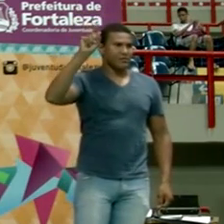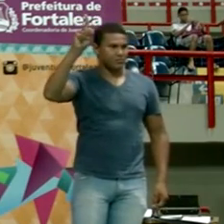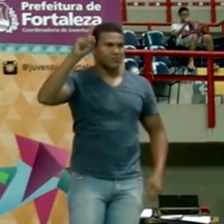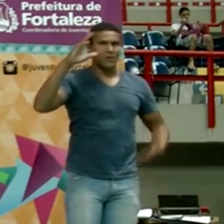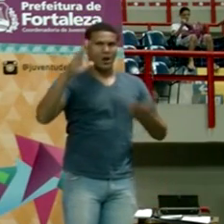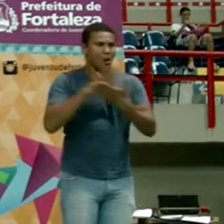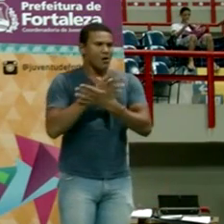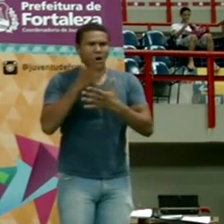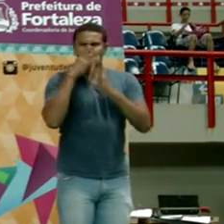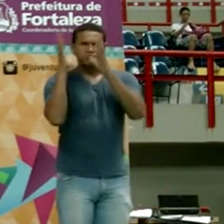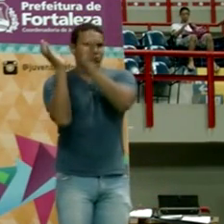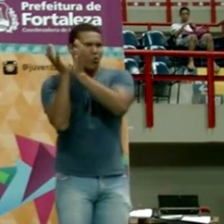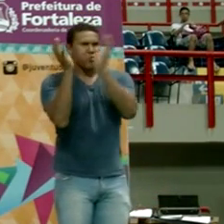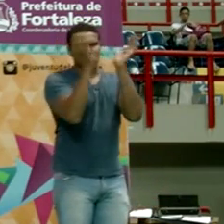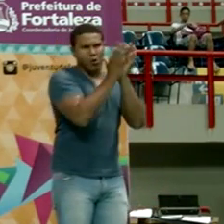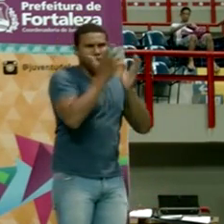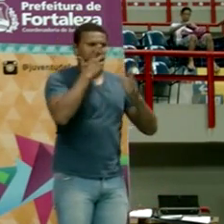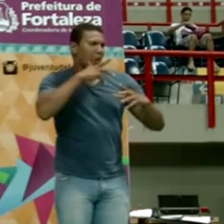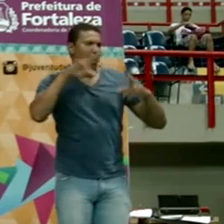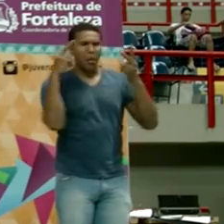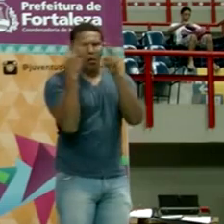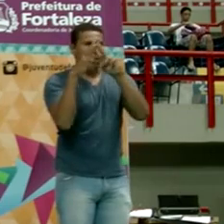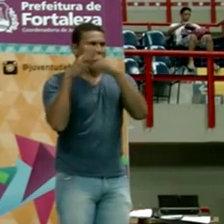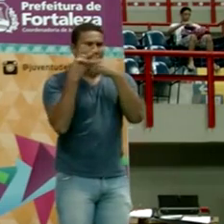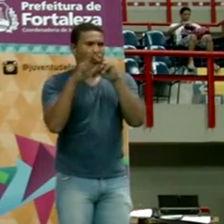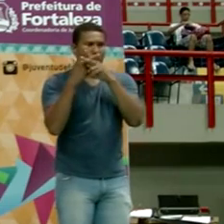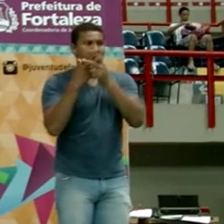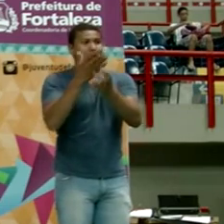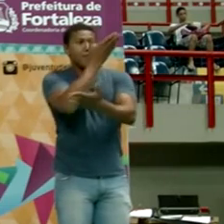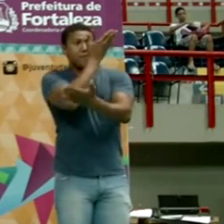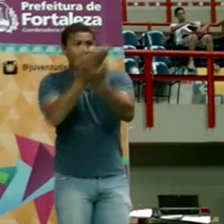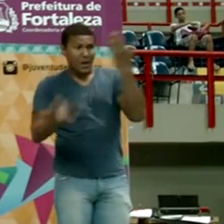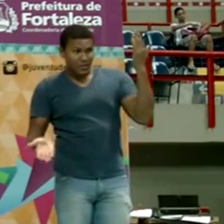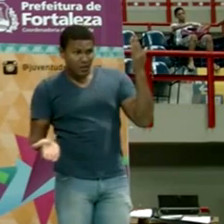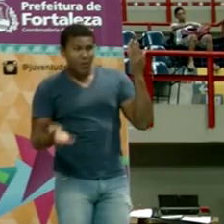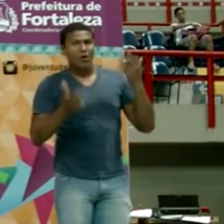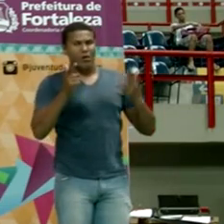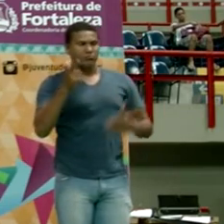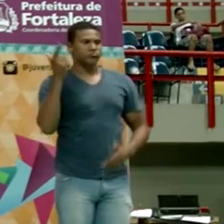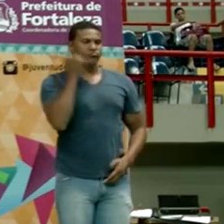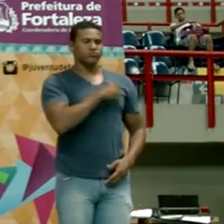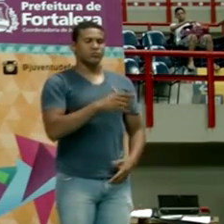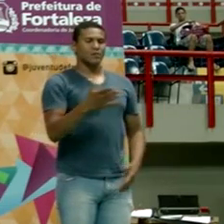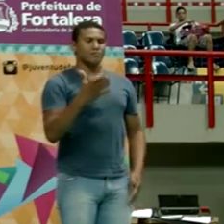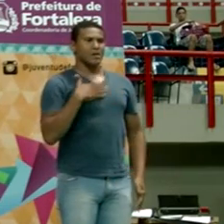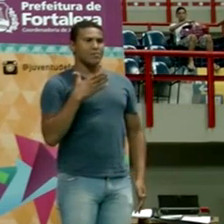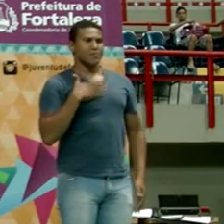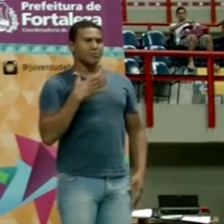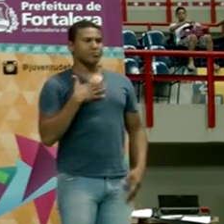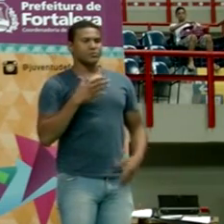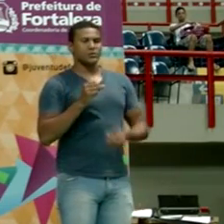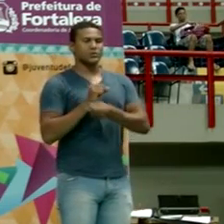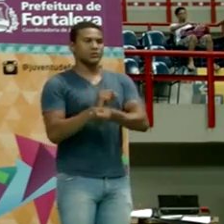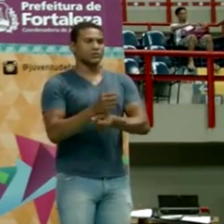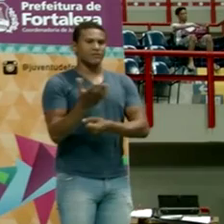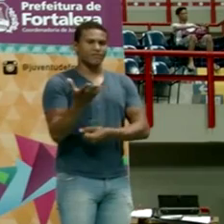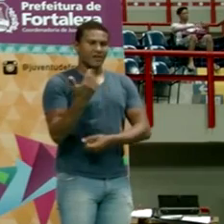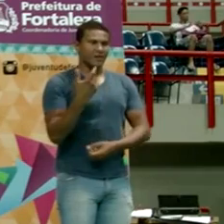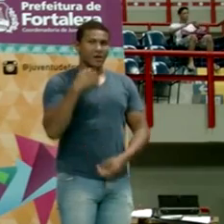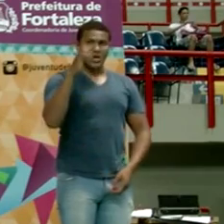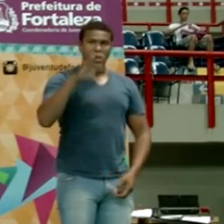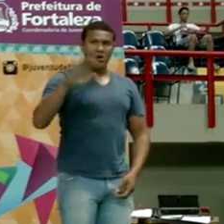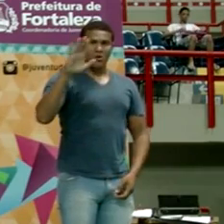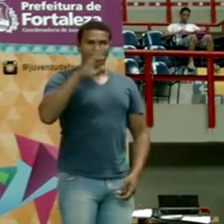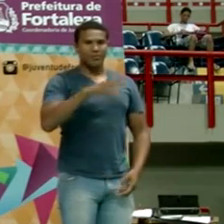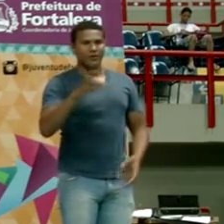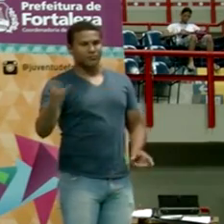os que perdiam viravam escravos, que eram vendidos para os europeus levarem para as colônias.